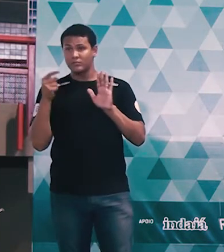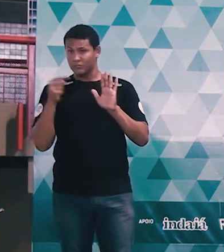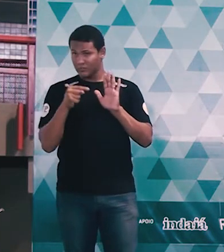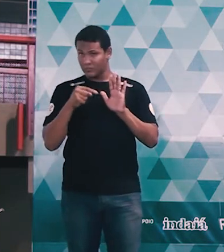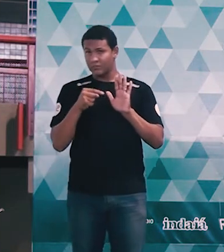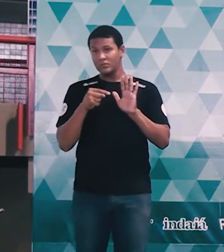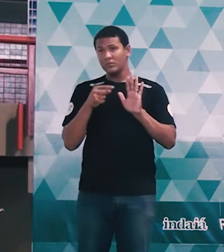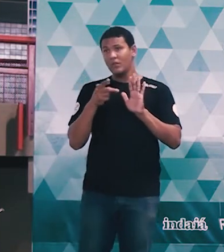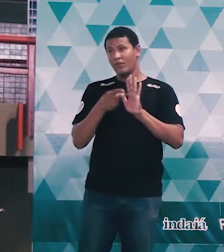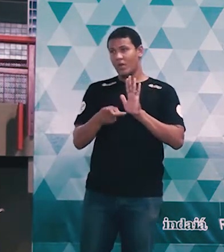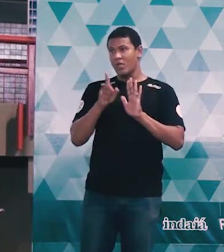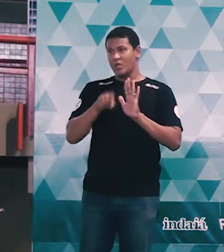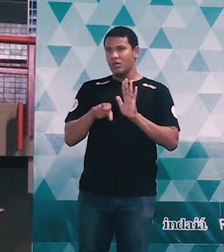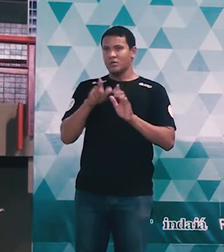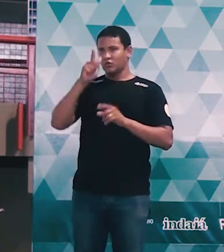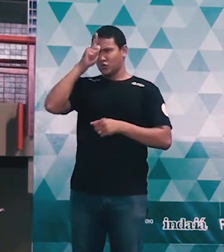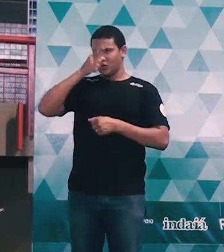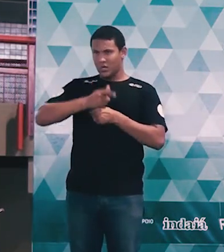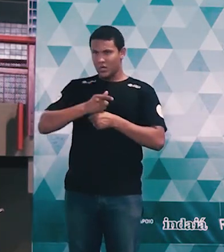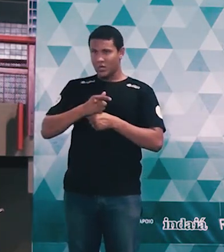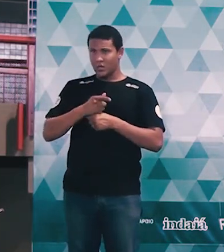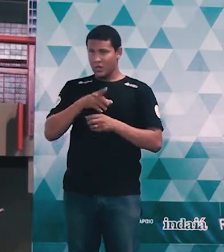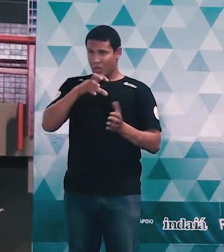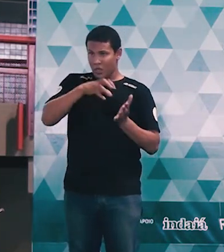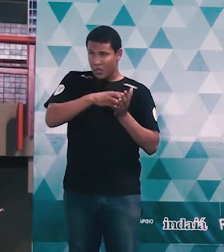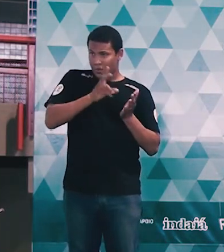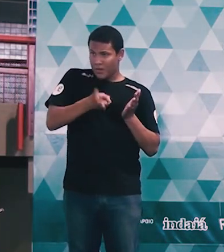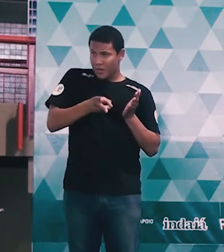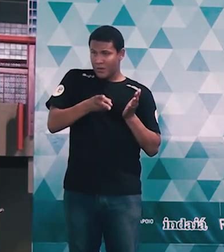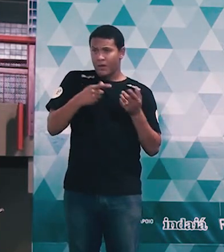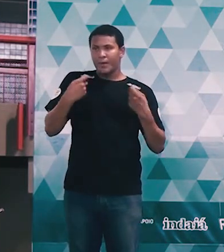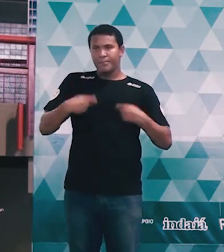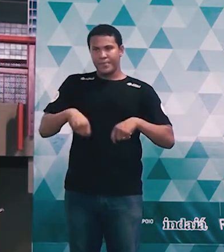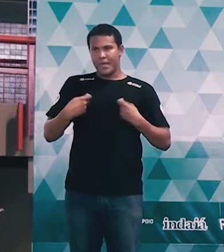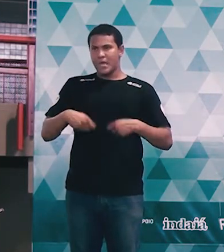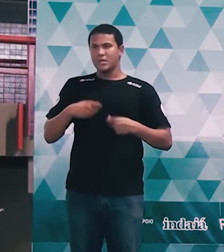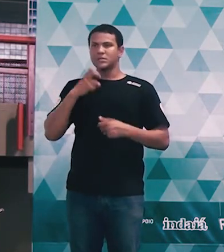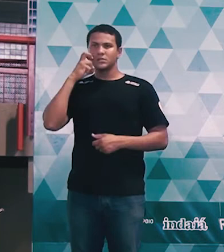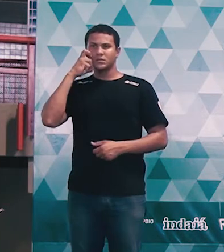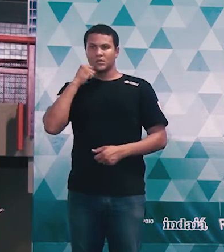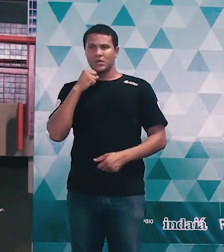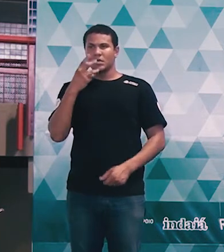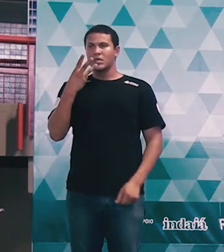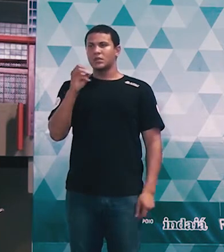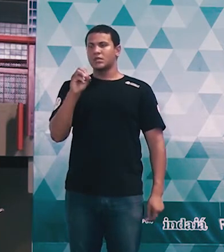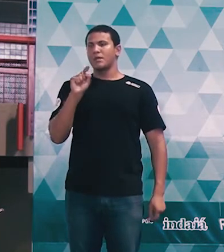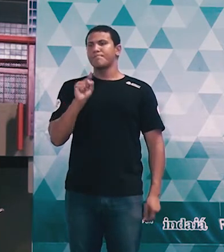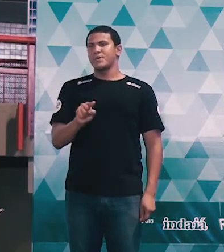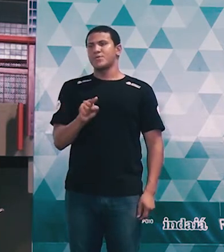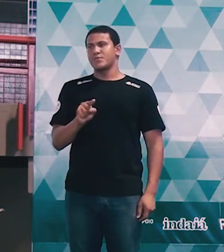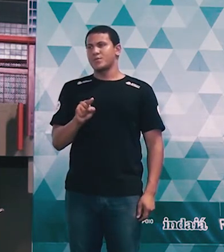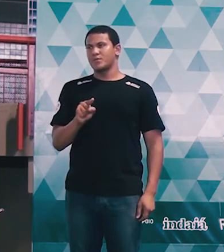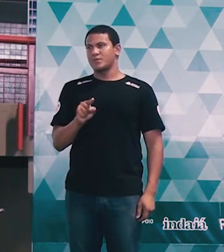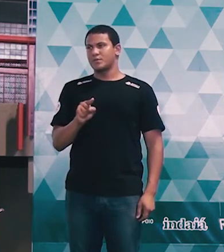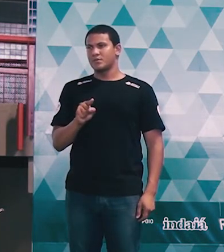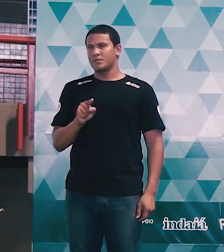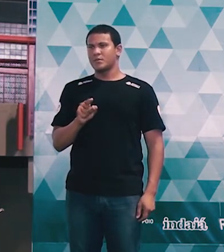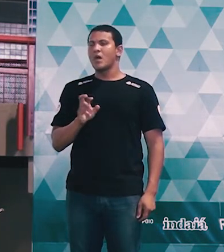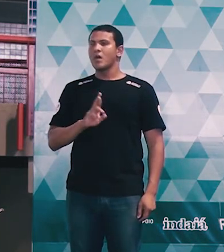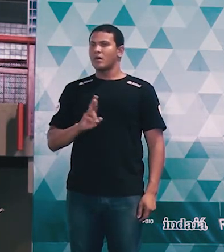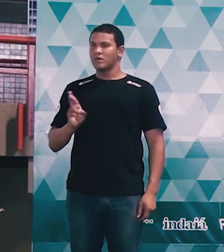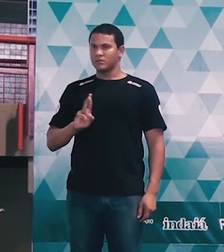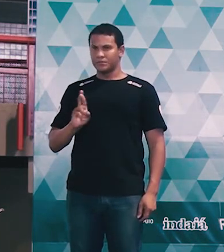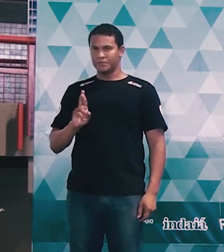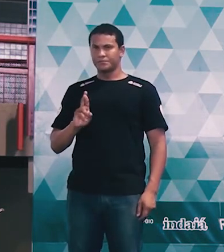no cargo, ele precisa que a média dele seja, no mínimo, R$30 mil. Aí a pergunta da questão